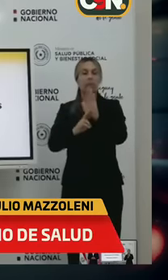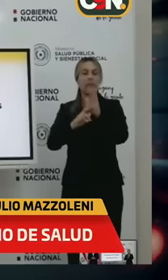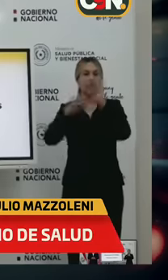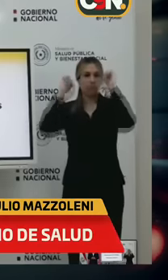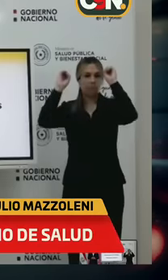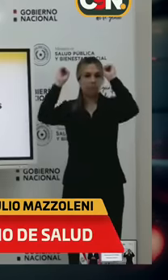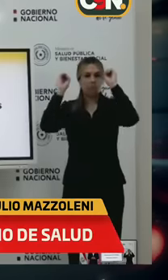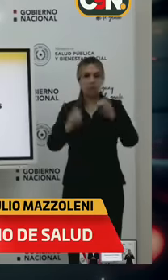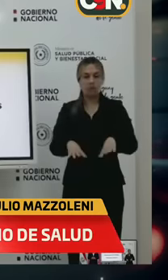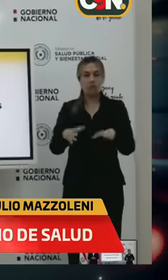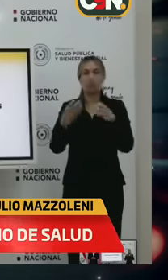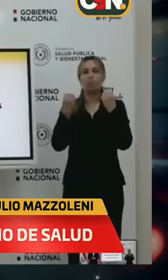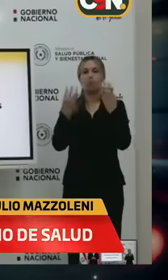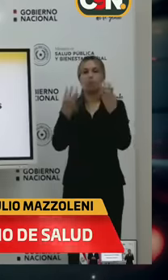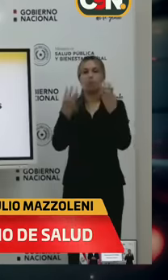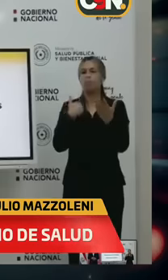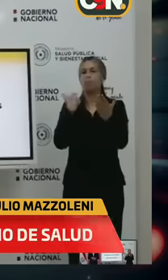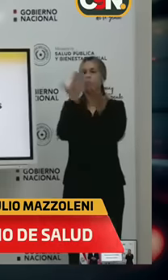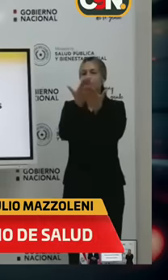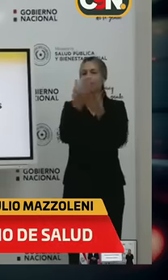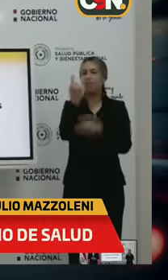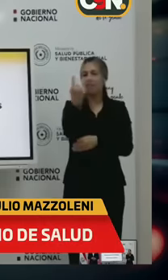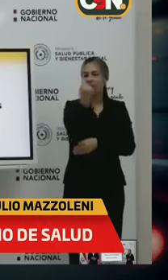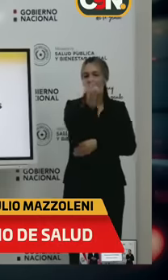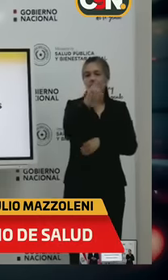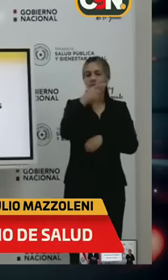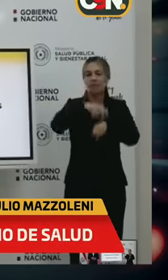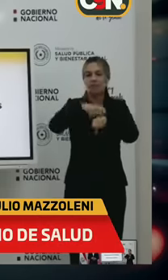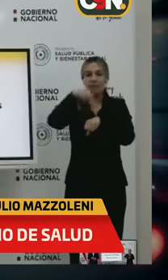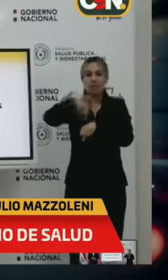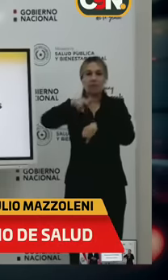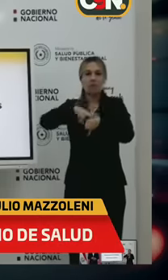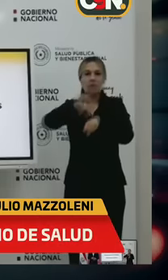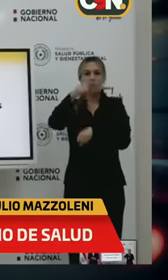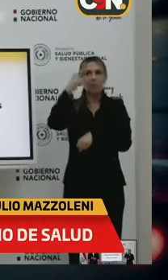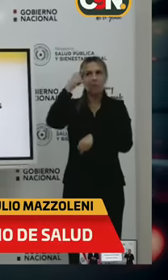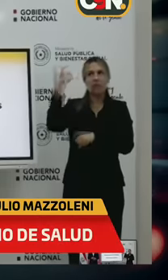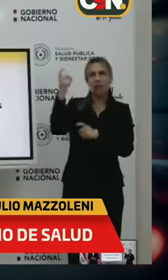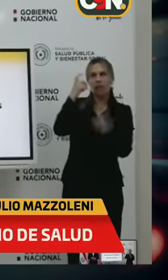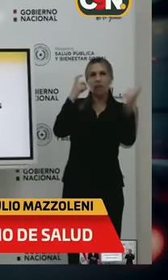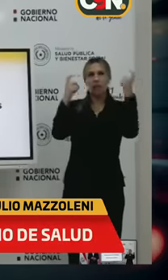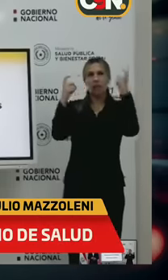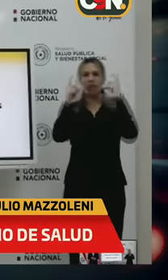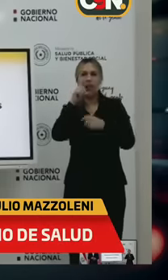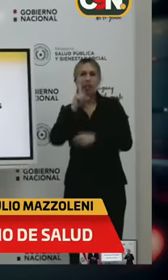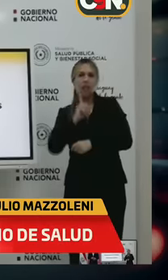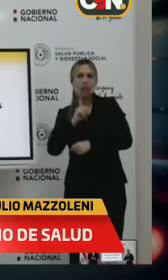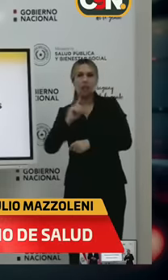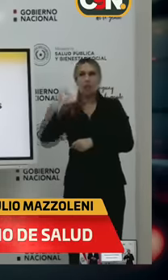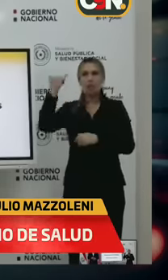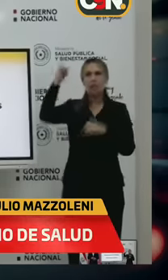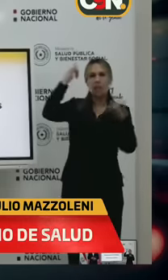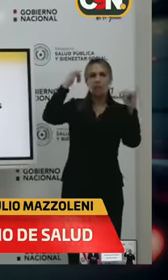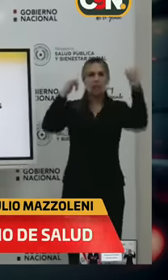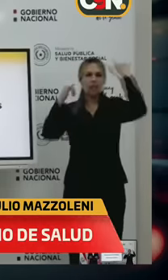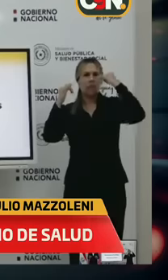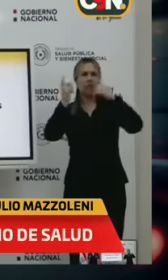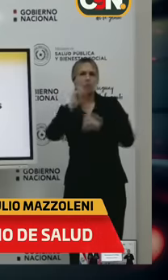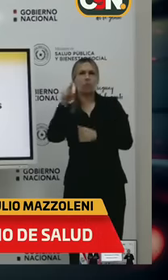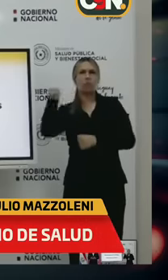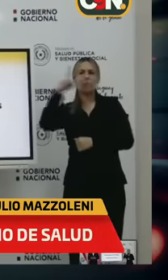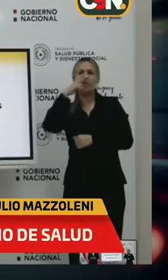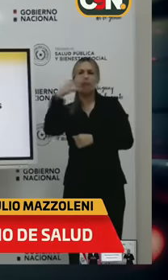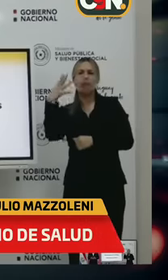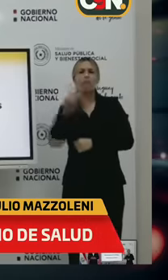pido a cada ciudadano paraguayo y paraguaya que no se deje engañar por oportunistas o por personas que